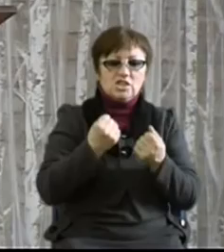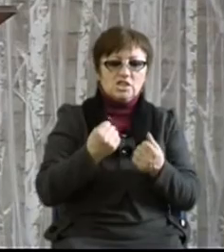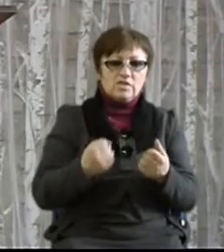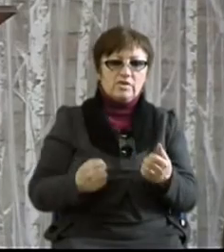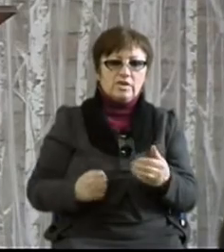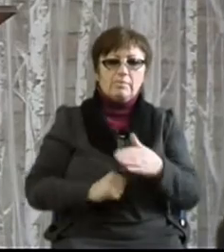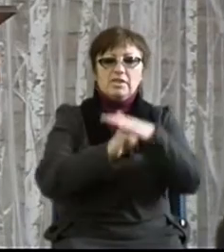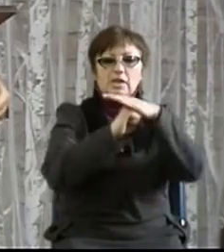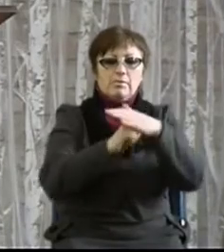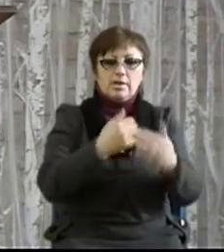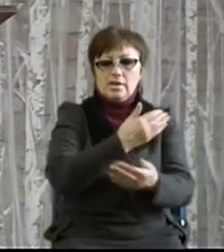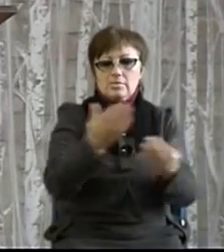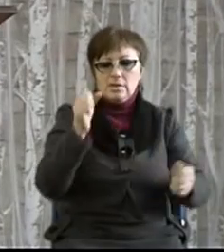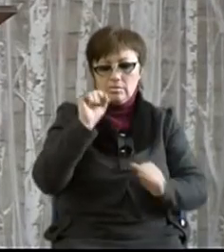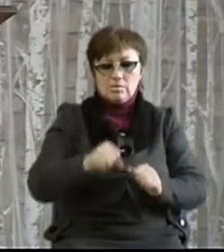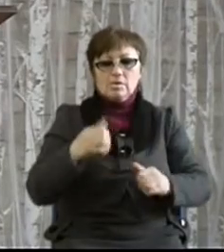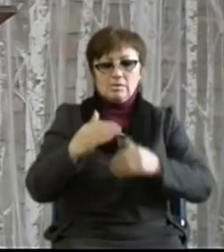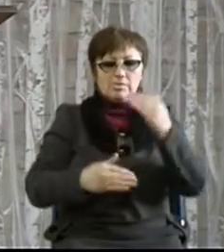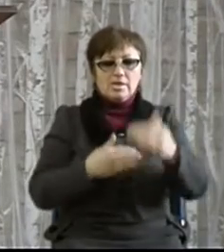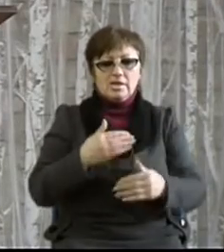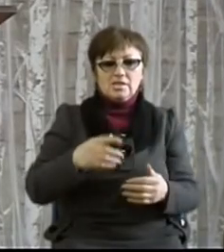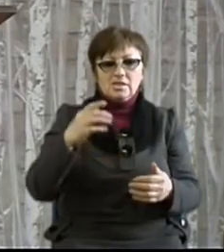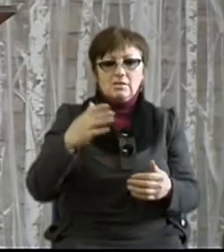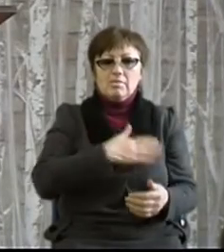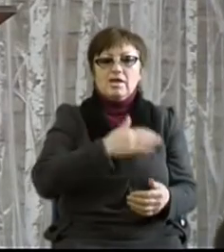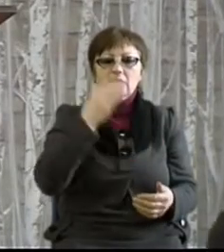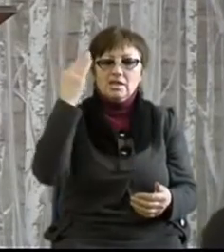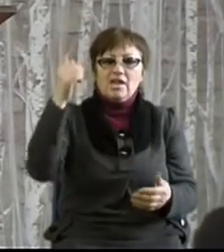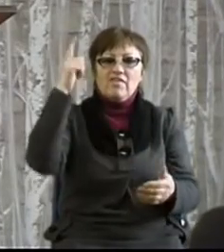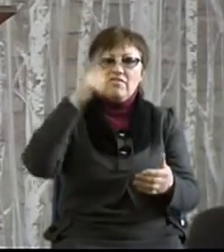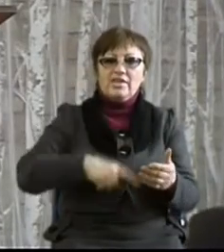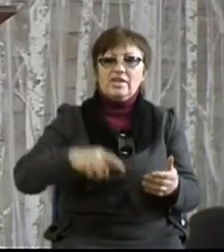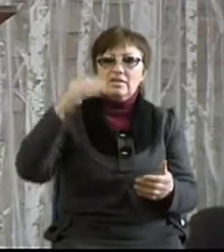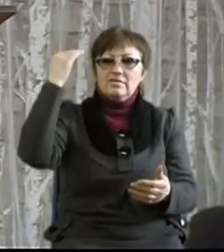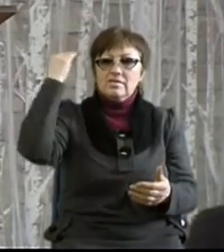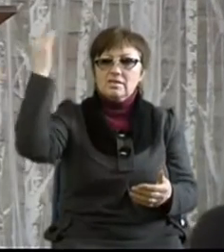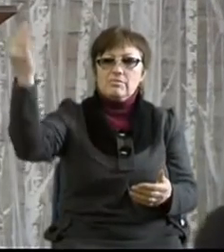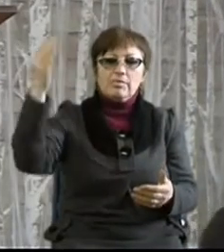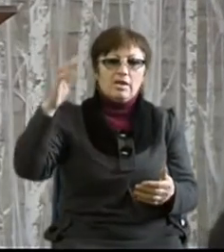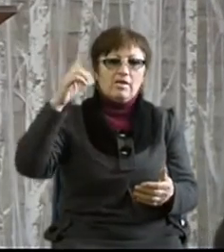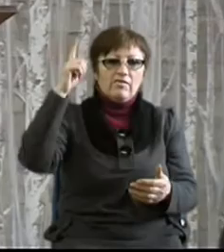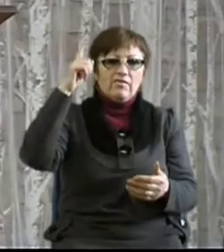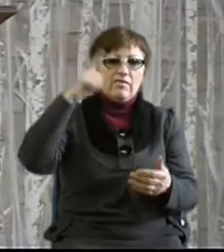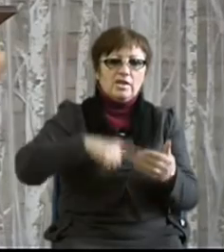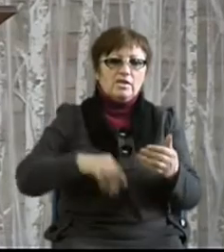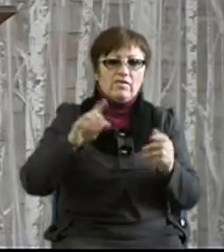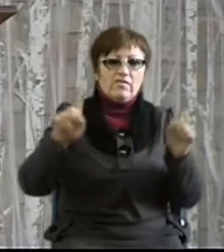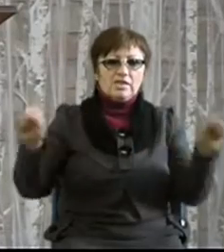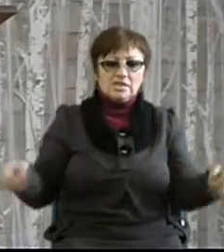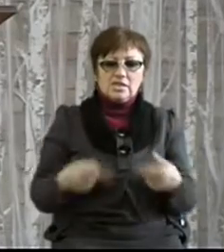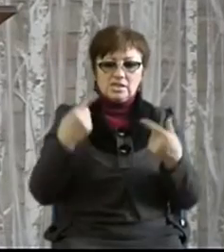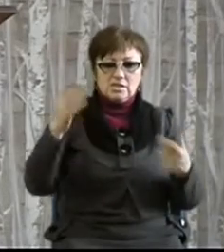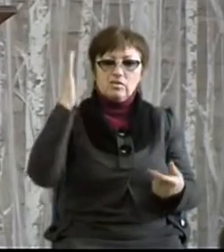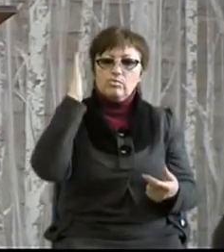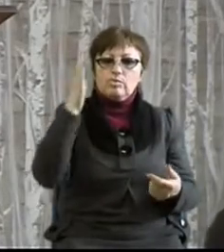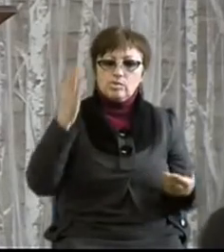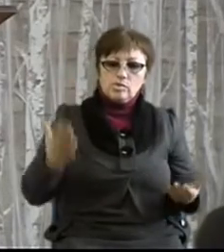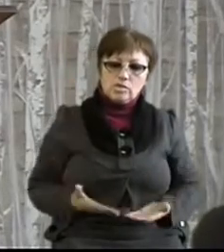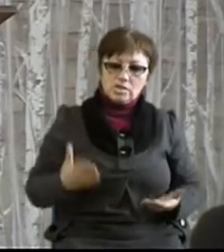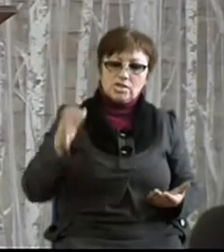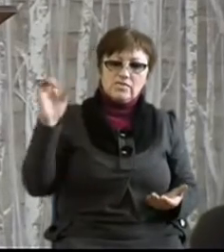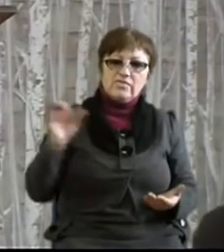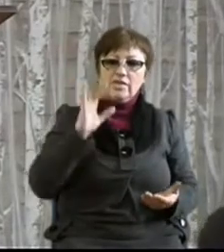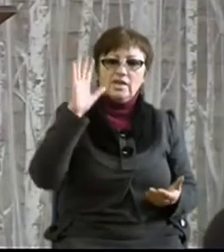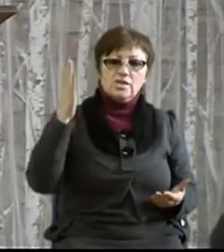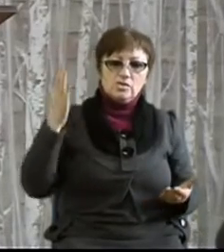подкрепляет, мы можем пройти. Благодаря только вере в Тебя, веря в воскресение, веря в эту будущую жизнь, веря в